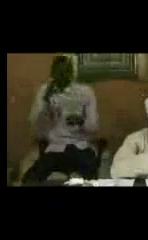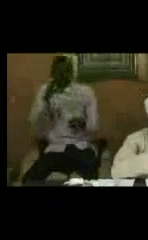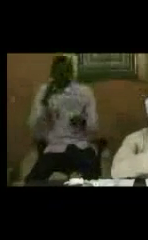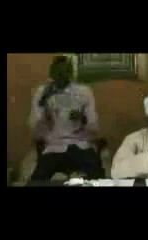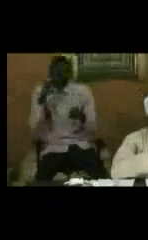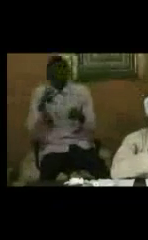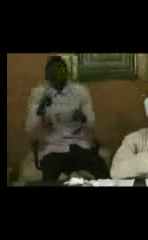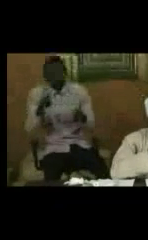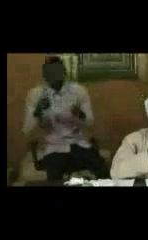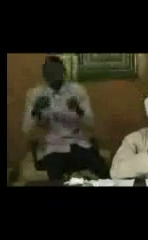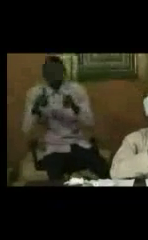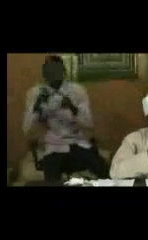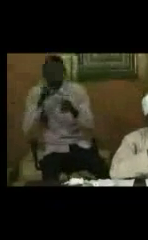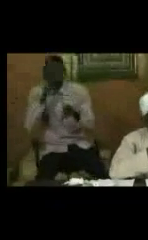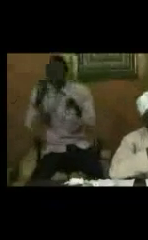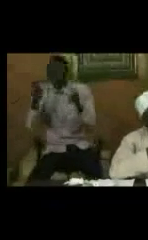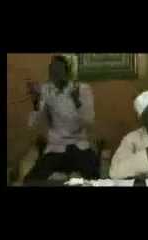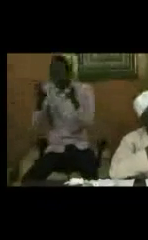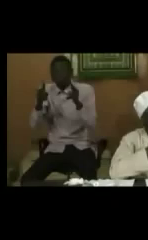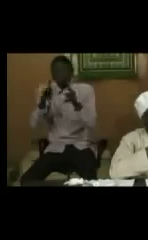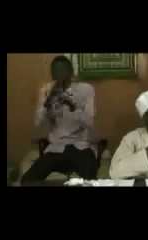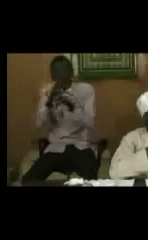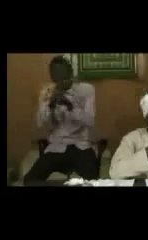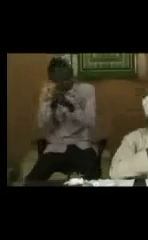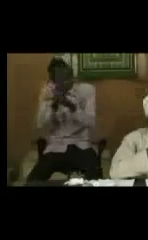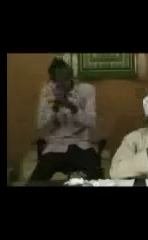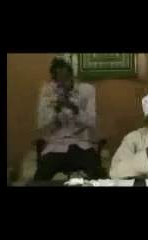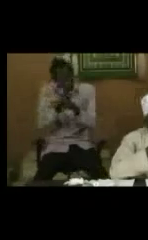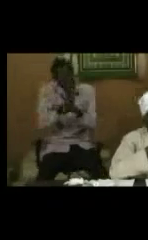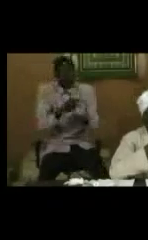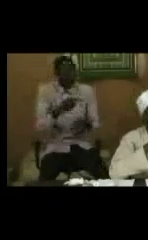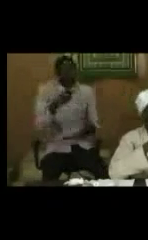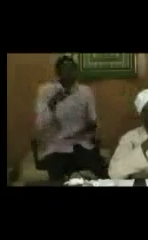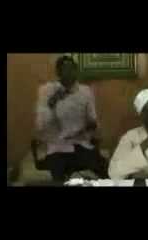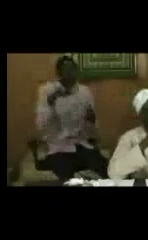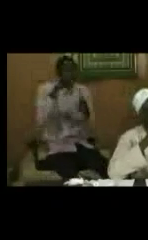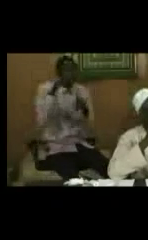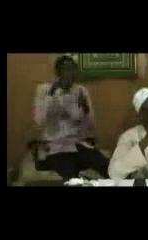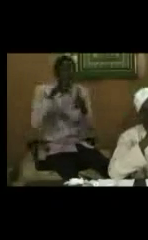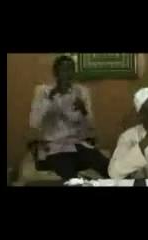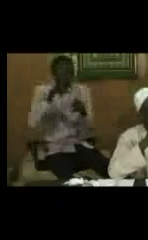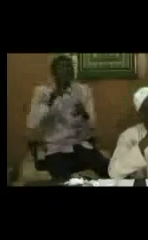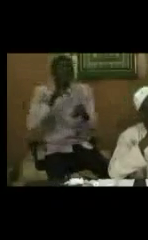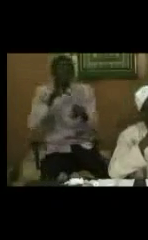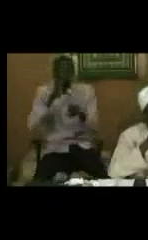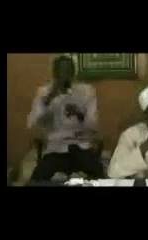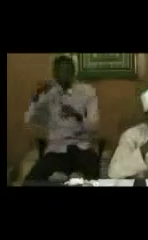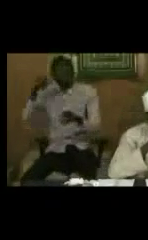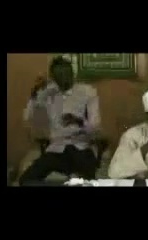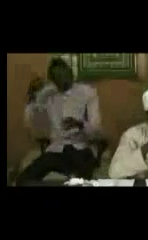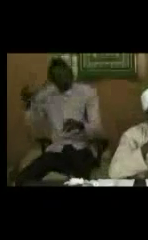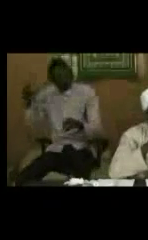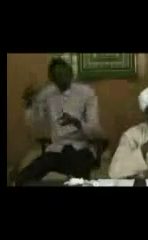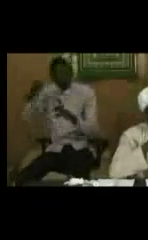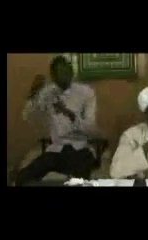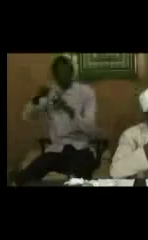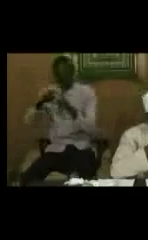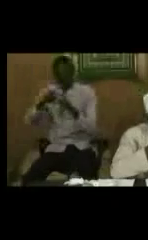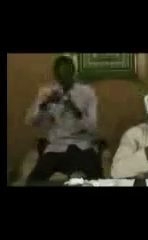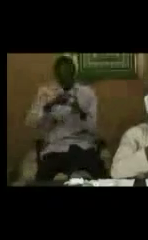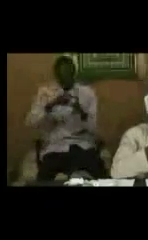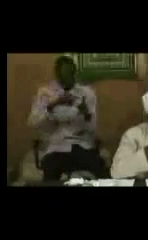sikila disi yen so gan to ba ga si pe nta disi yen so o je nkan ti yin o le so ordinarily ninu la kaye